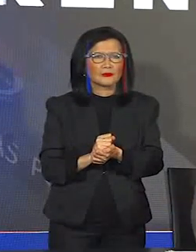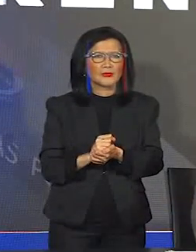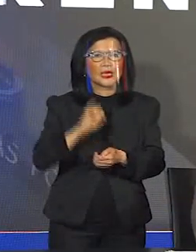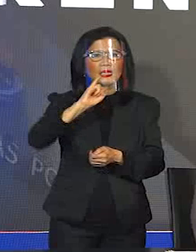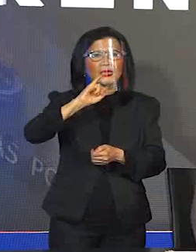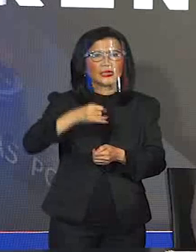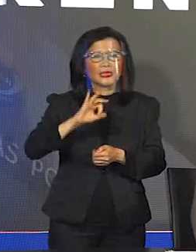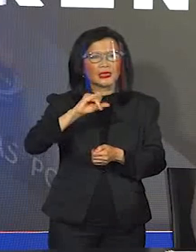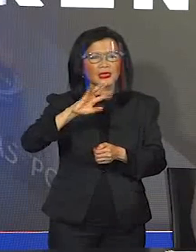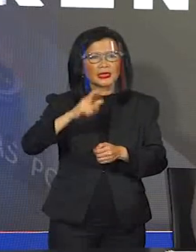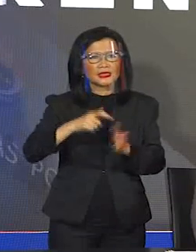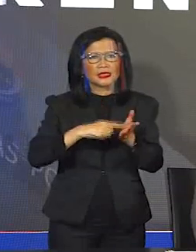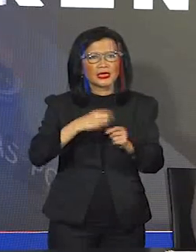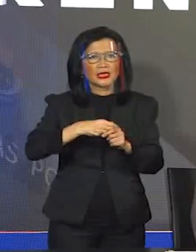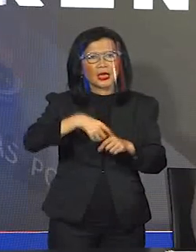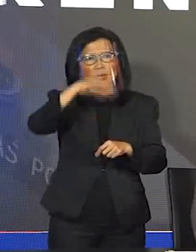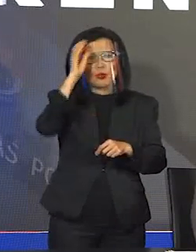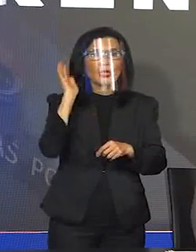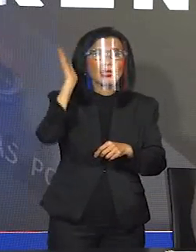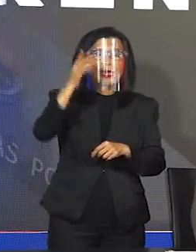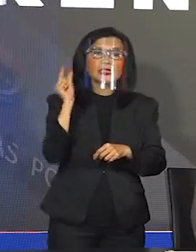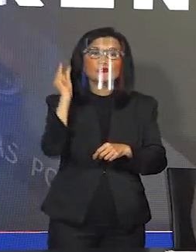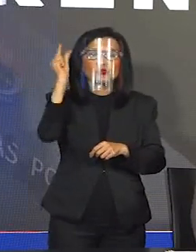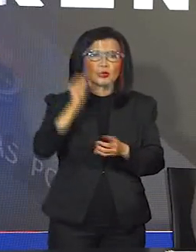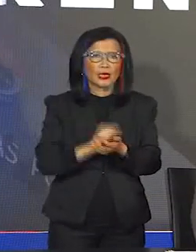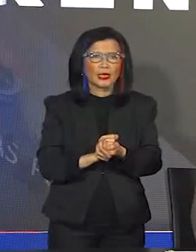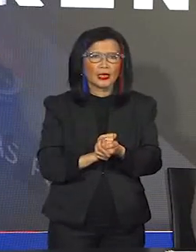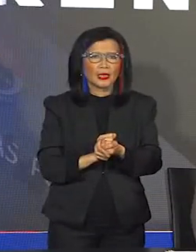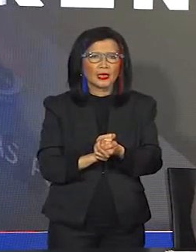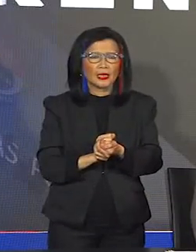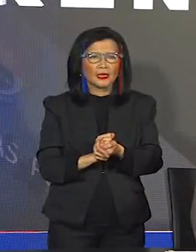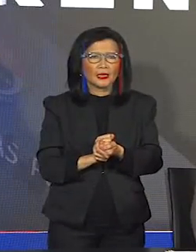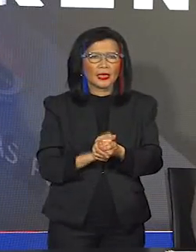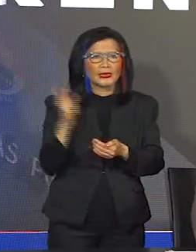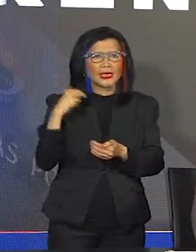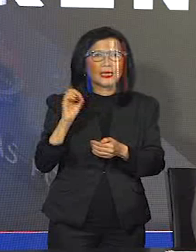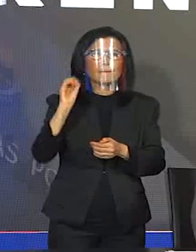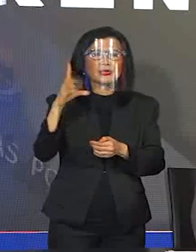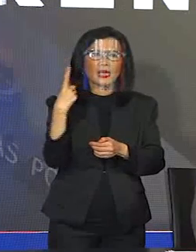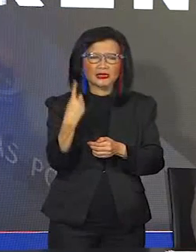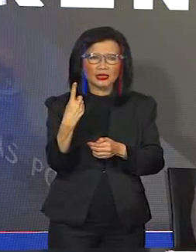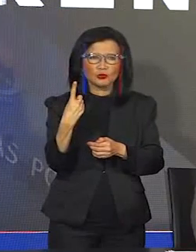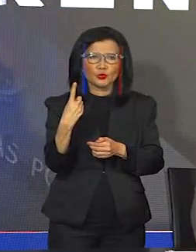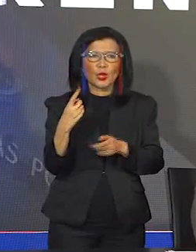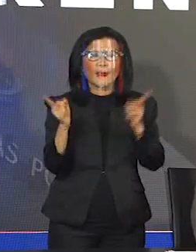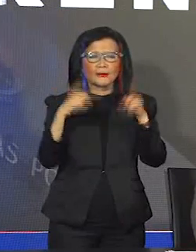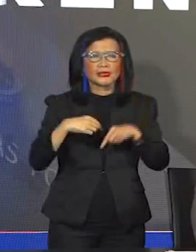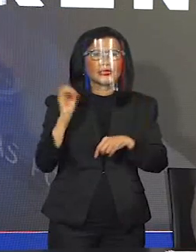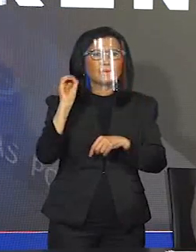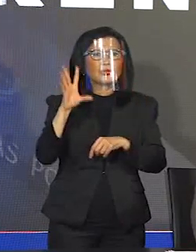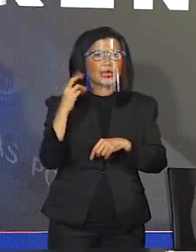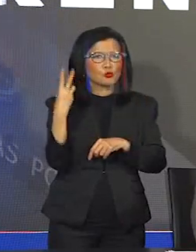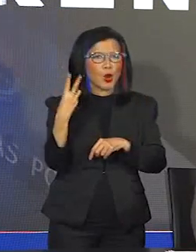Irjen Polri nantinya diusulkan untuk Wadan Korbrimob Polri dari bintang 1 menjadi bintang